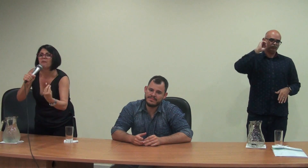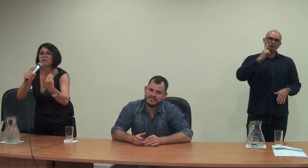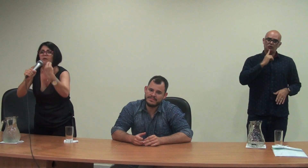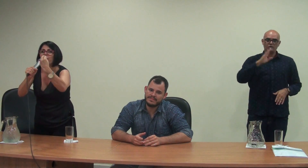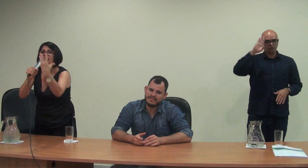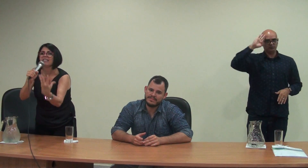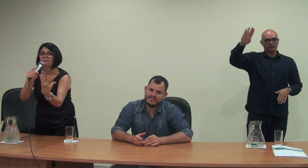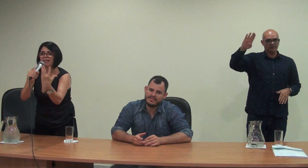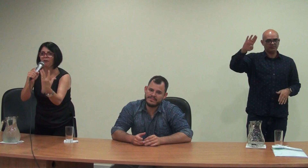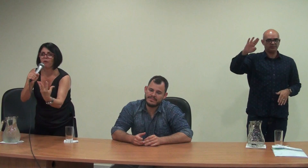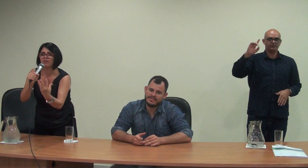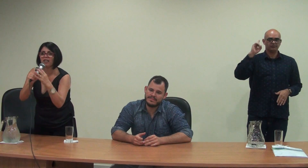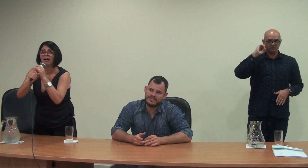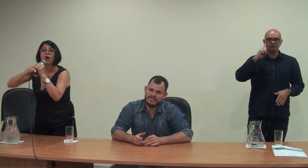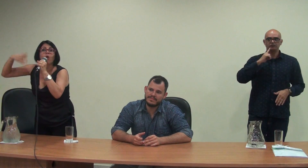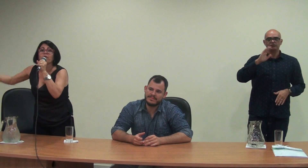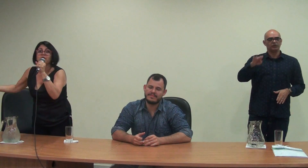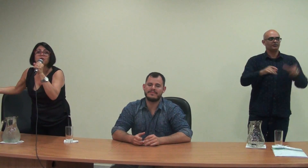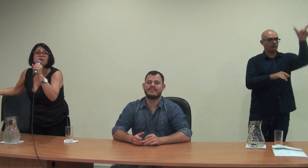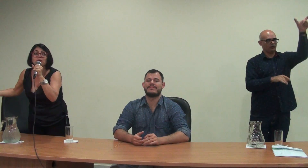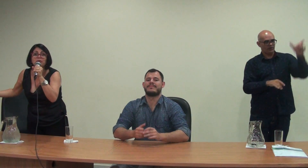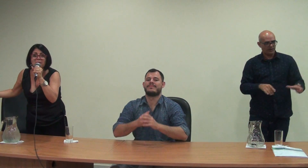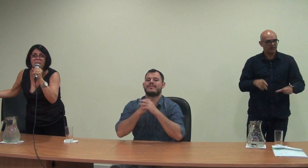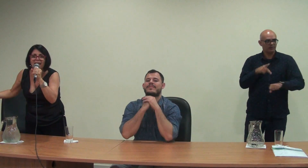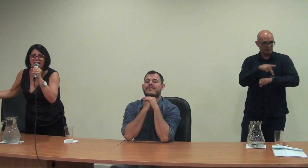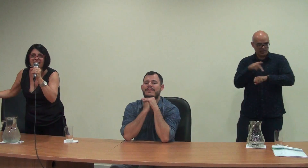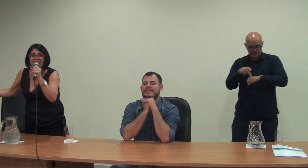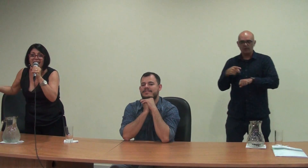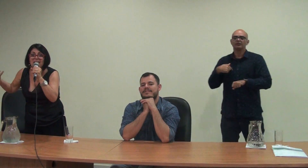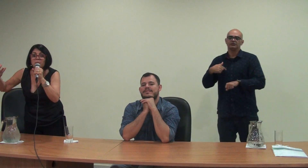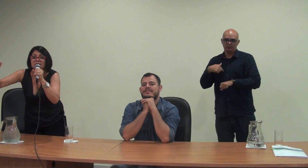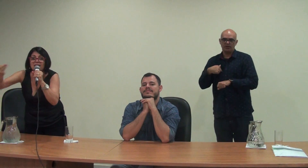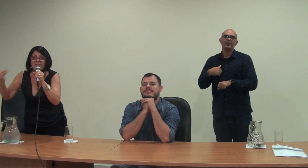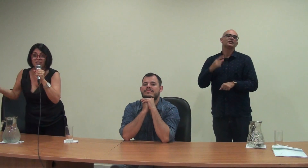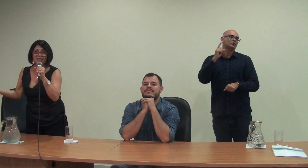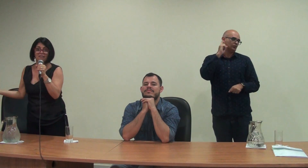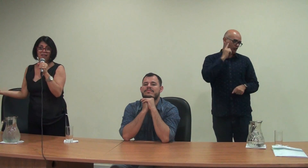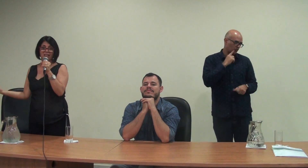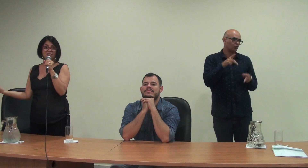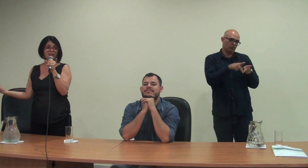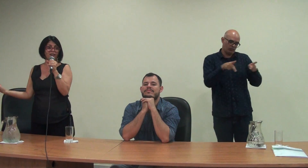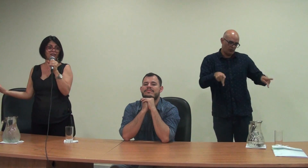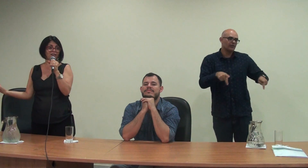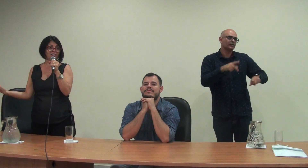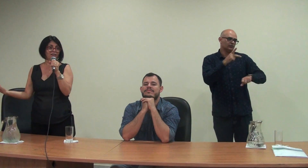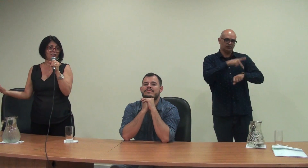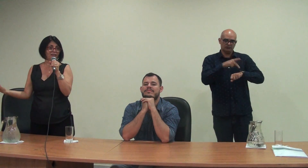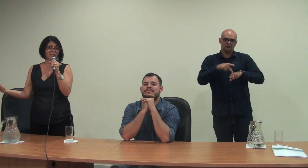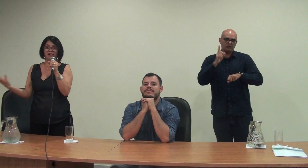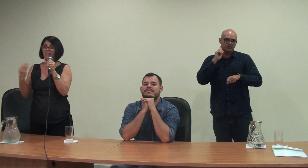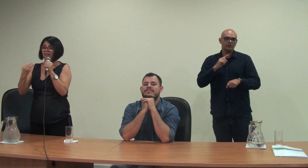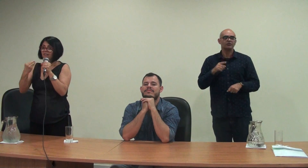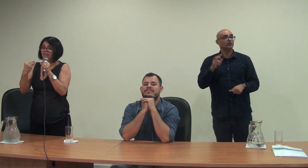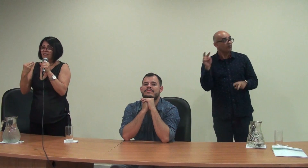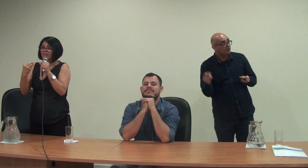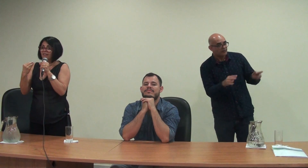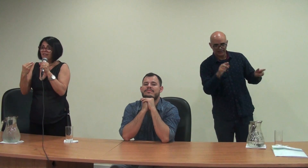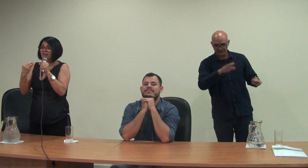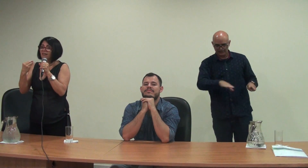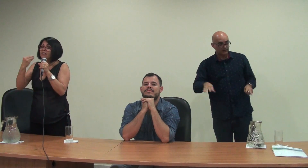Nós temos a competência pedagógica, o professor surdo também, eles precisam dessa referência.